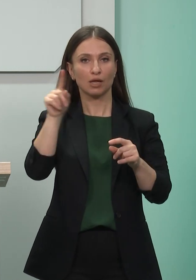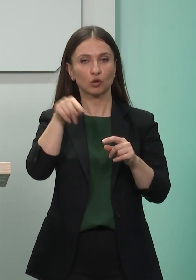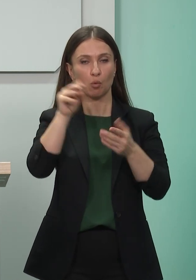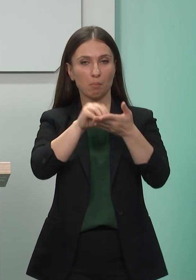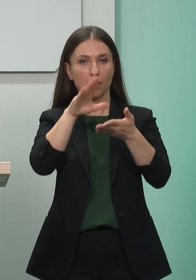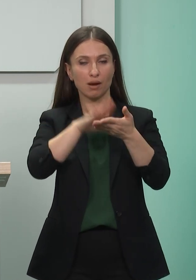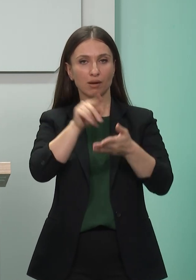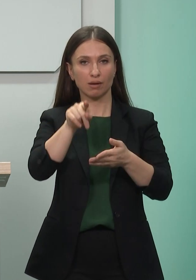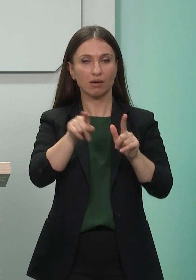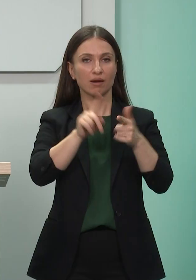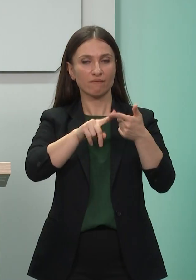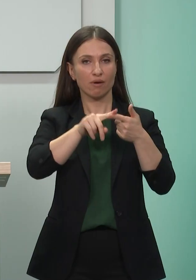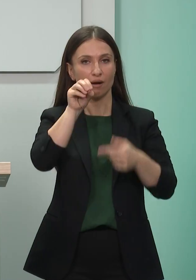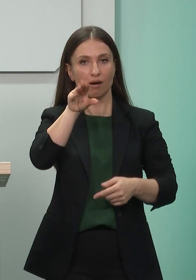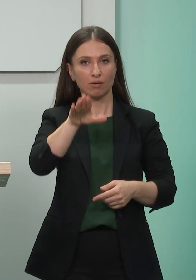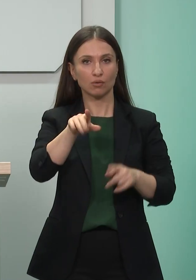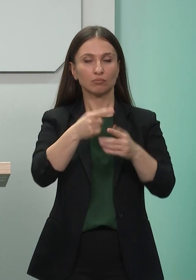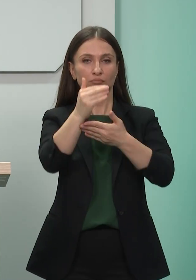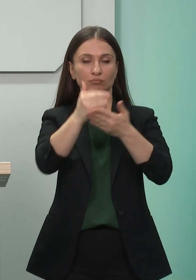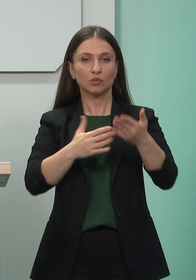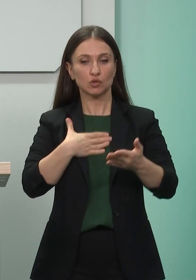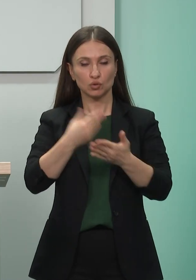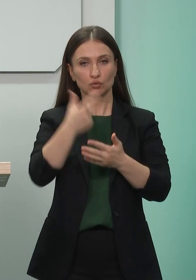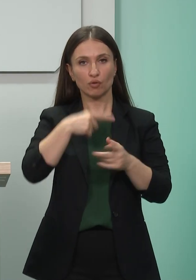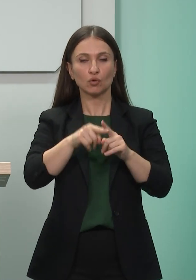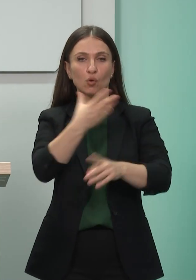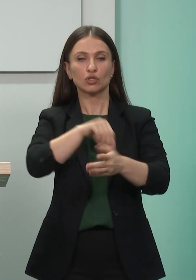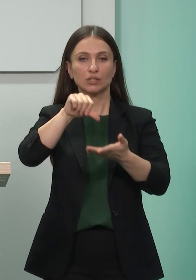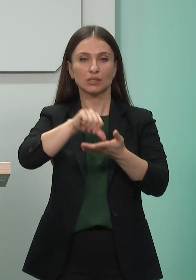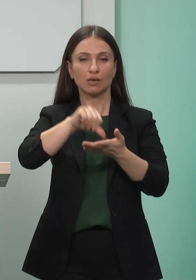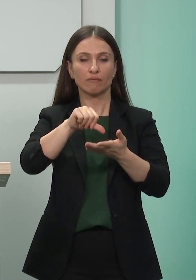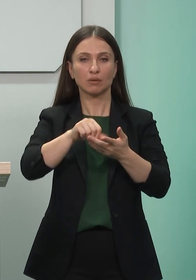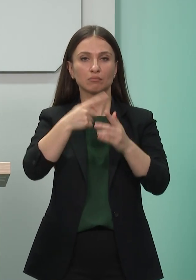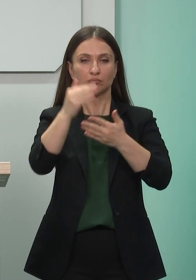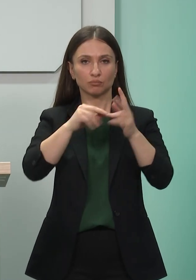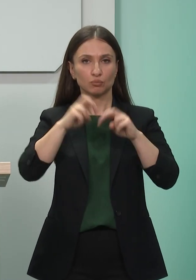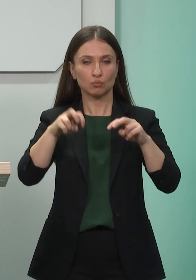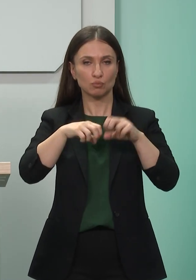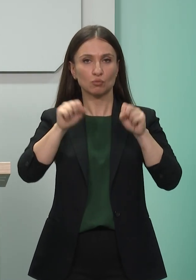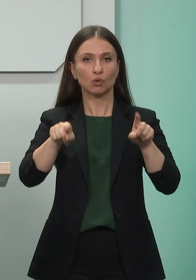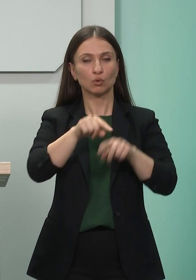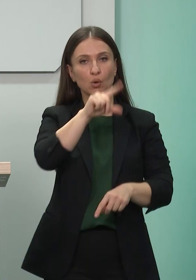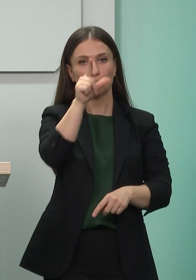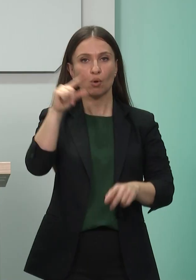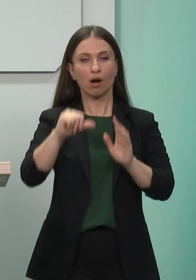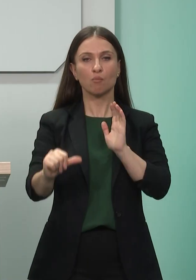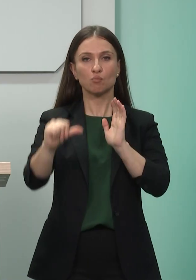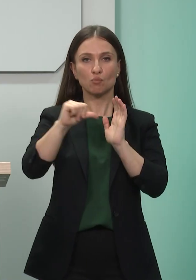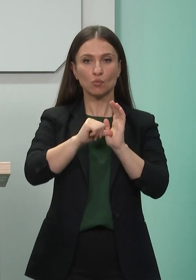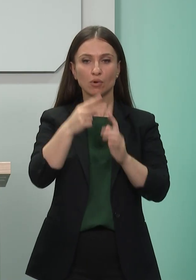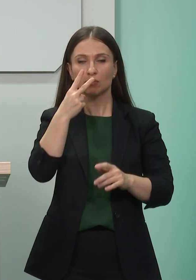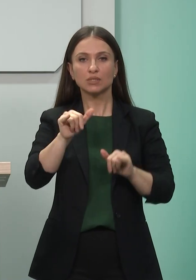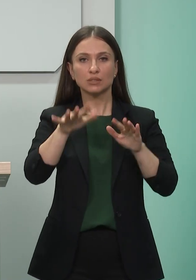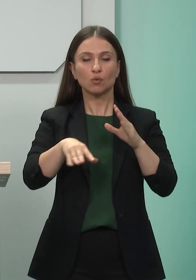პირადი ნომერი და გვარი და გაეცნოთ თქვენი და ოჯახის წევრების მონაცემებს. ასევე რუკის საშუალებით